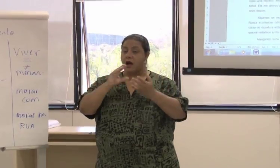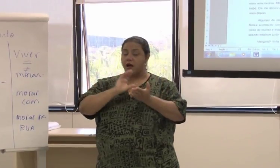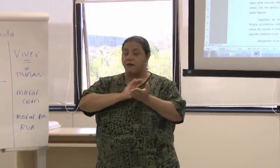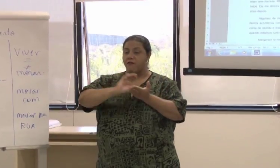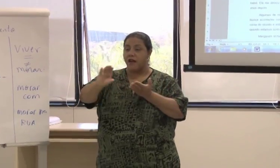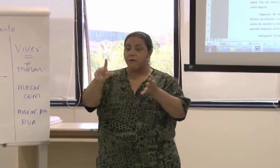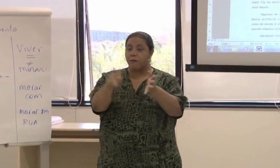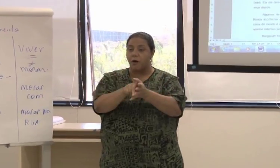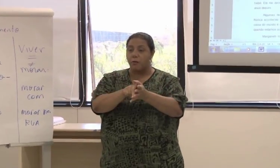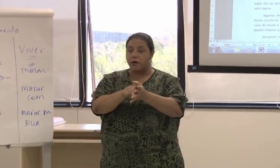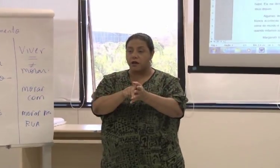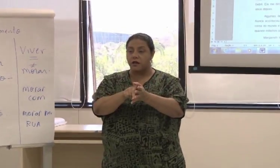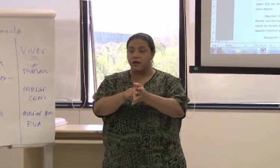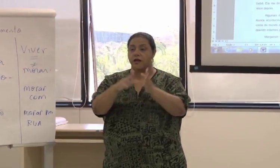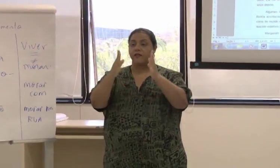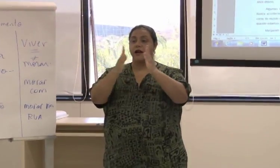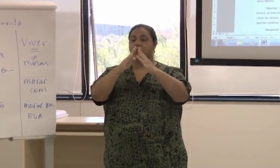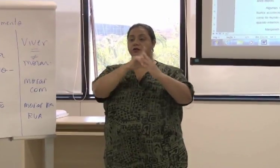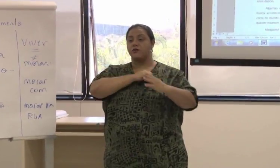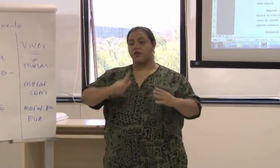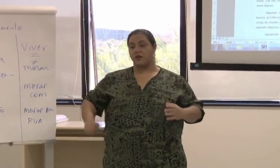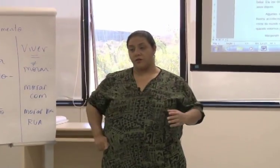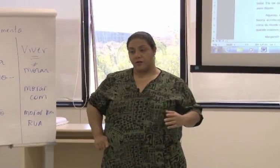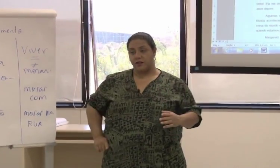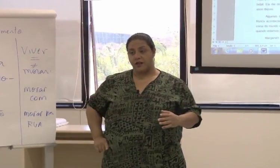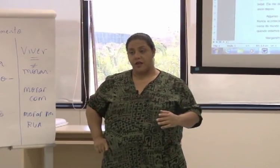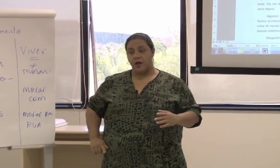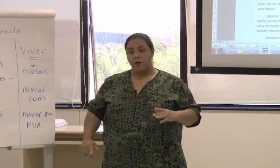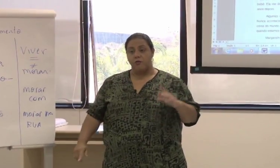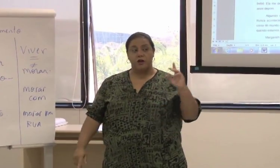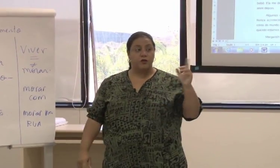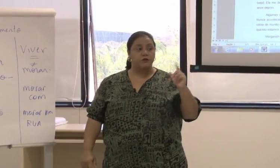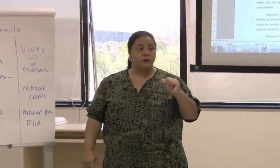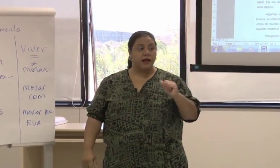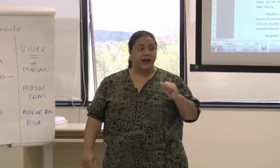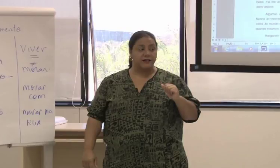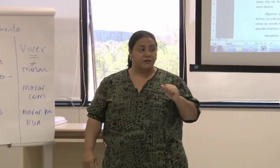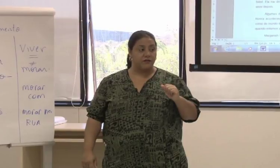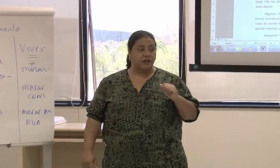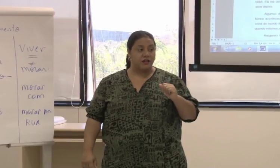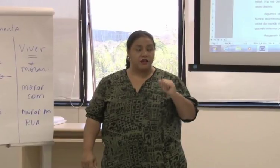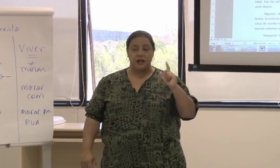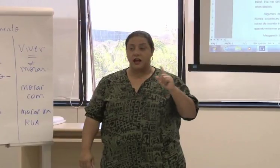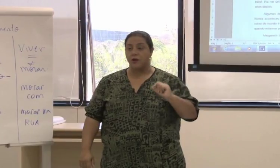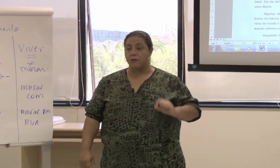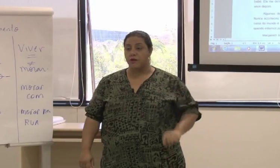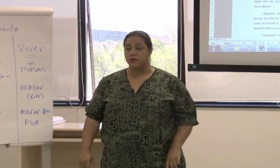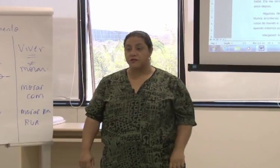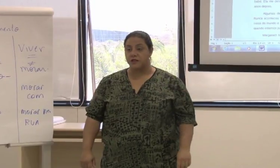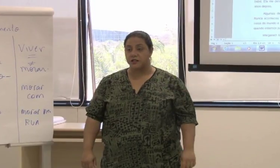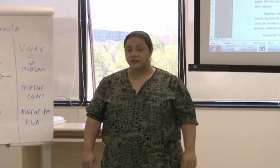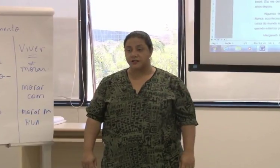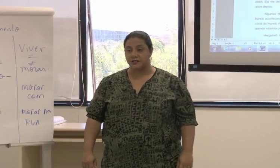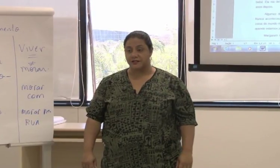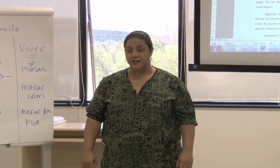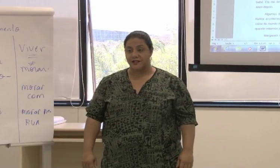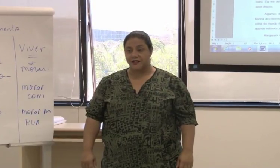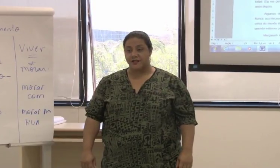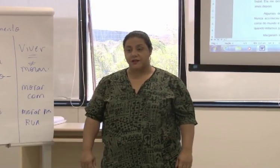uma verba própria da casa do governo. Porque todos para minha casa, minha vida, quem ganhou primeiro foi deficiente. Por